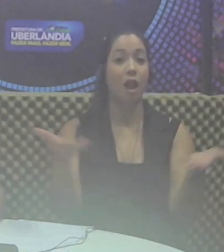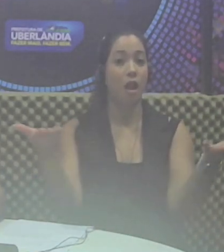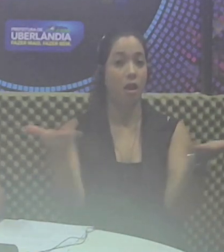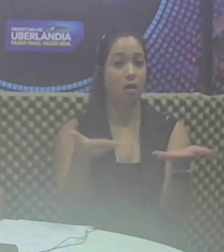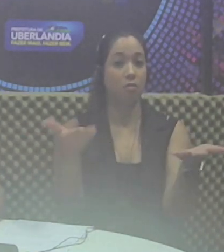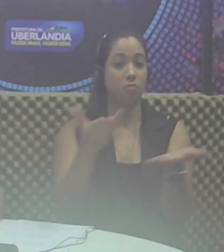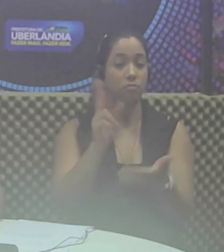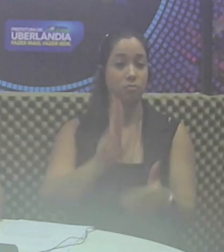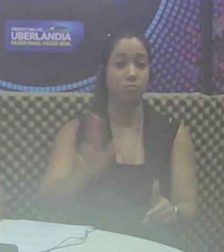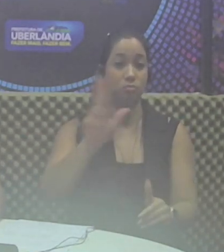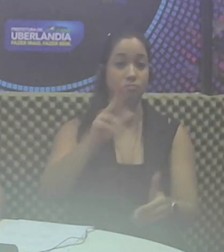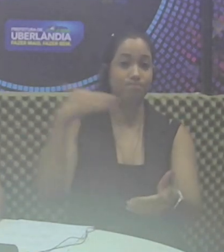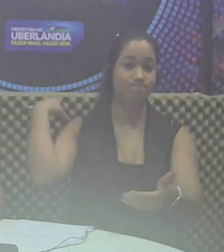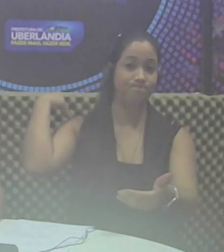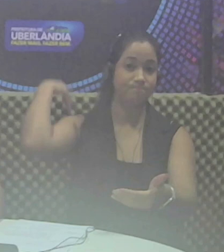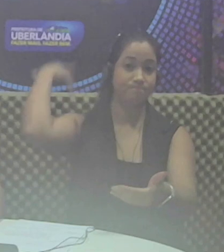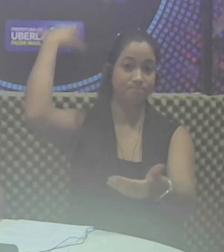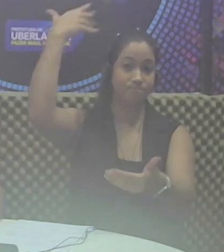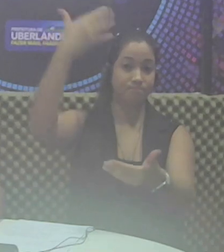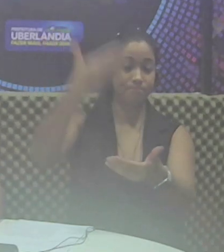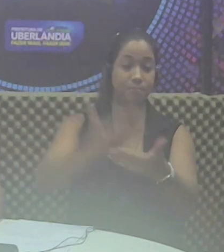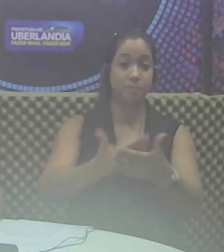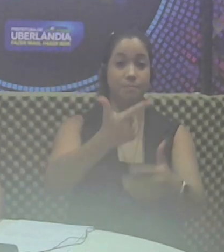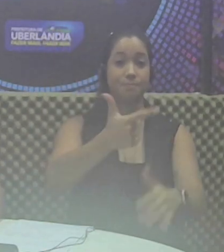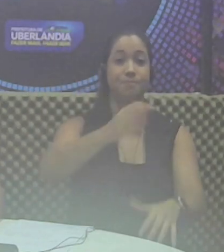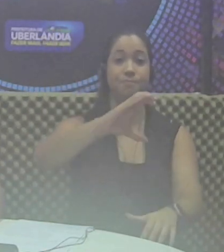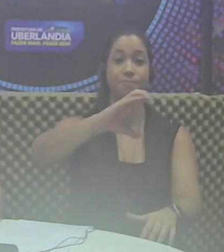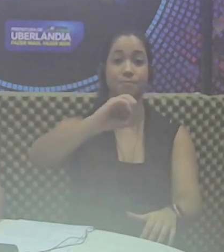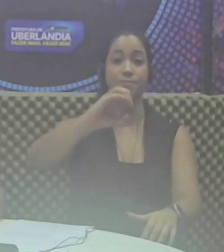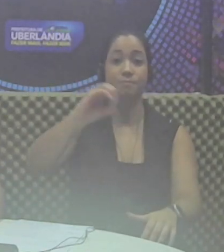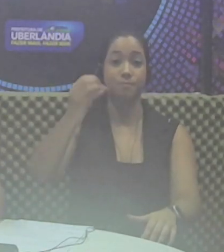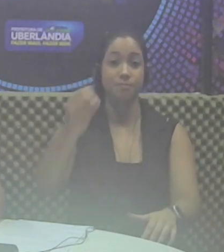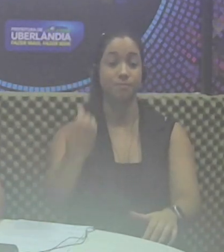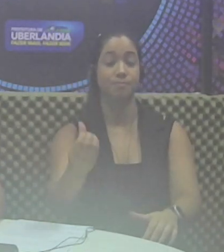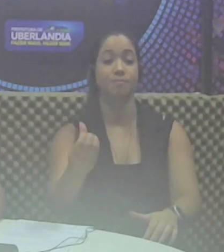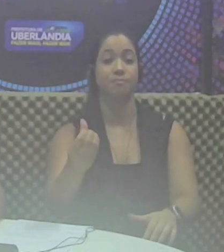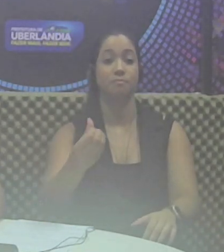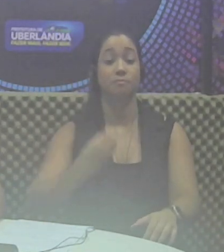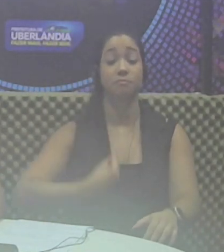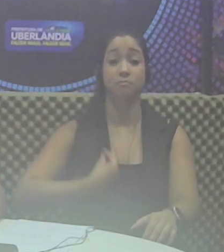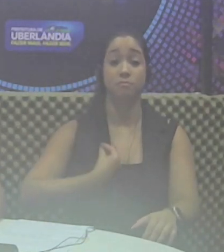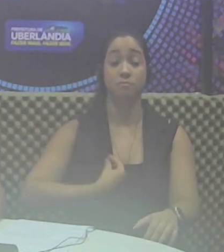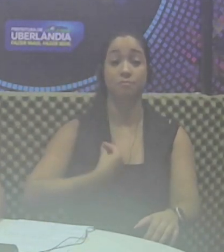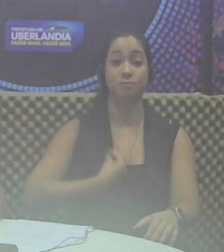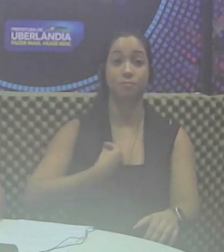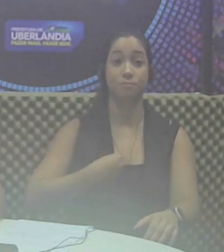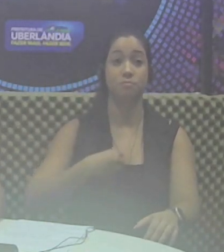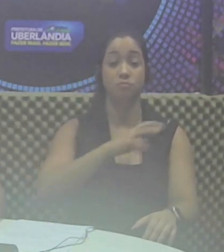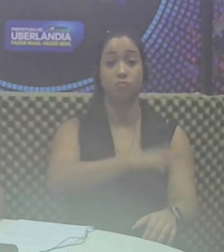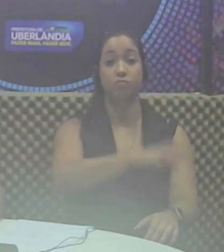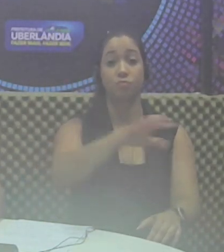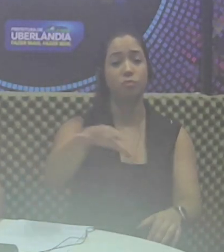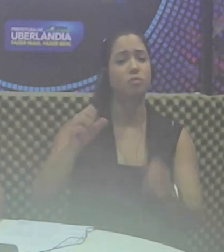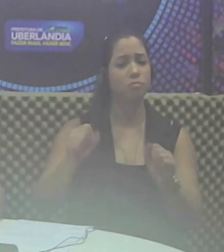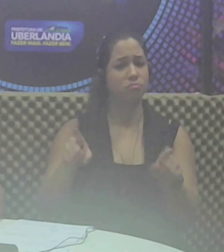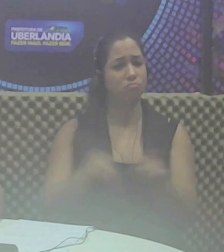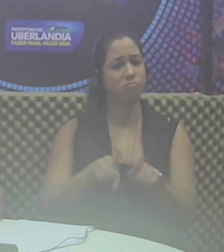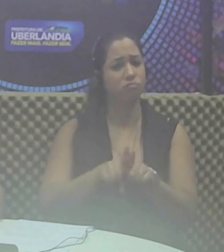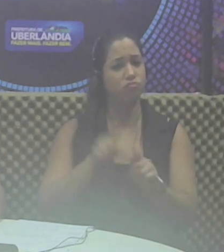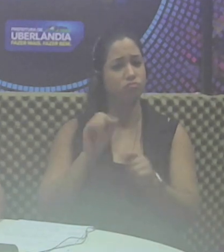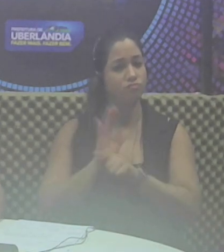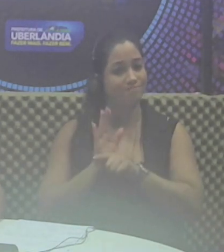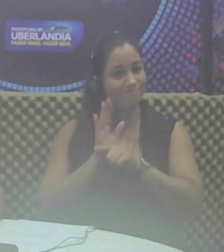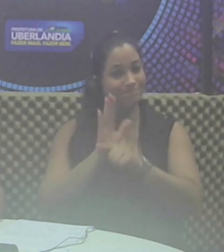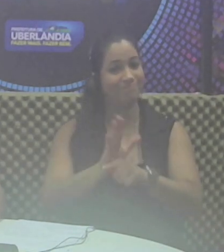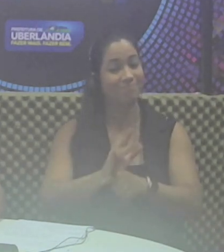de Uberlândia está em vigor desde 2006. Além de participar dos fóruns regionais, você também pode contribuir com